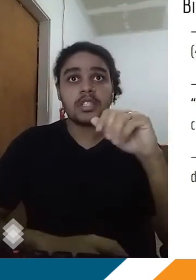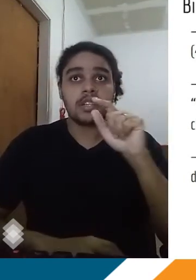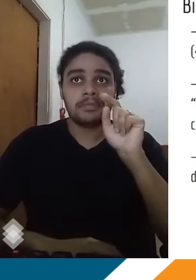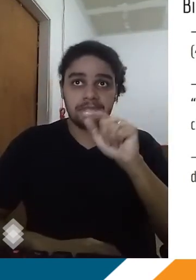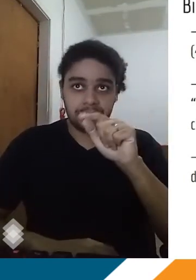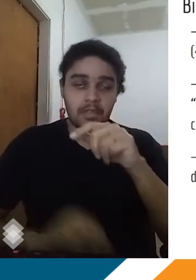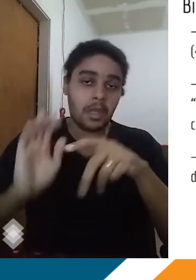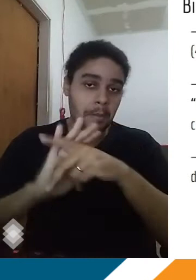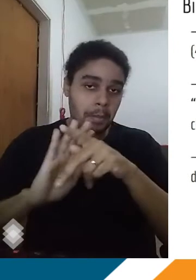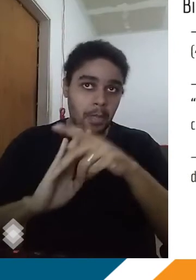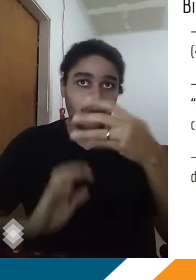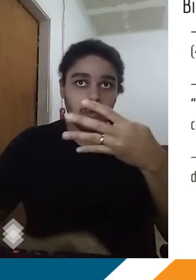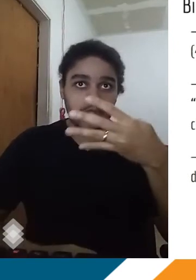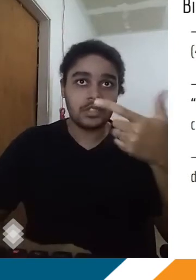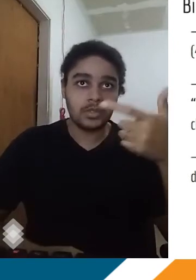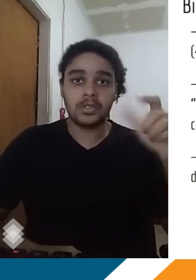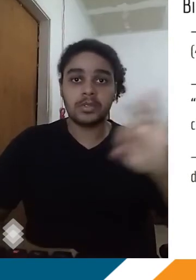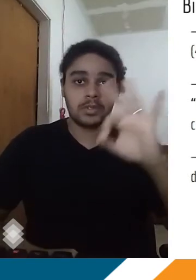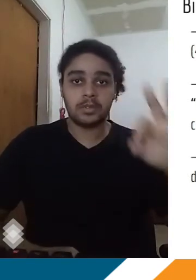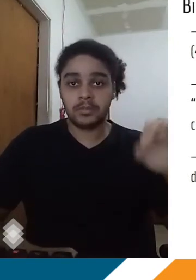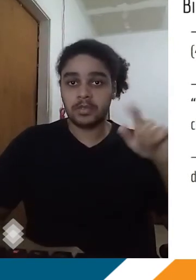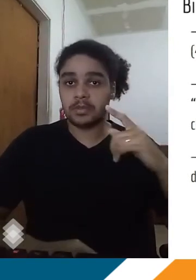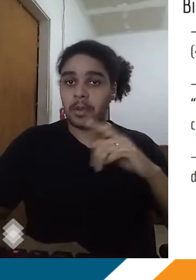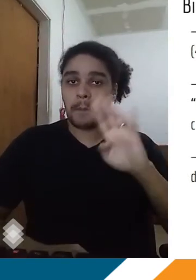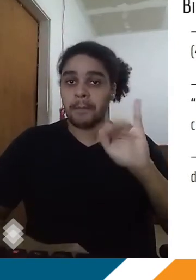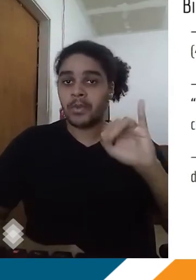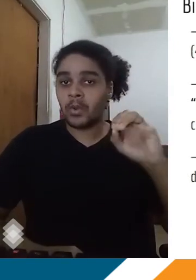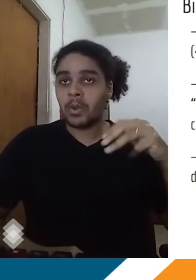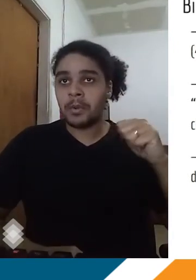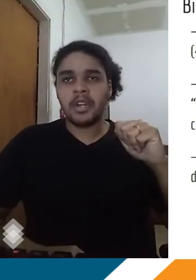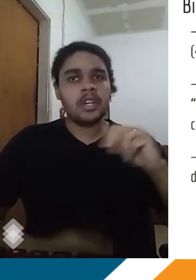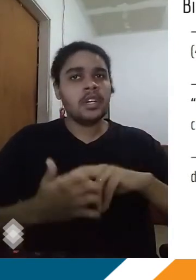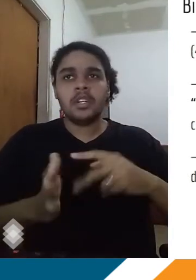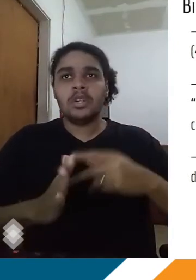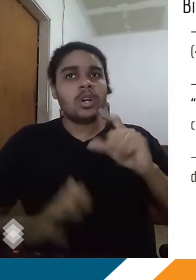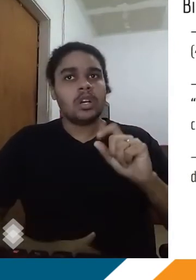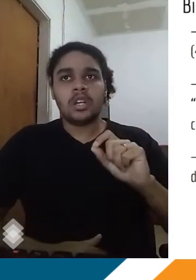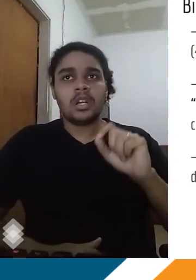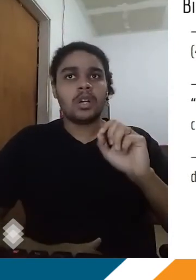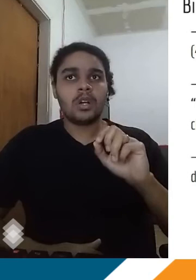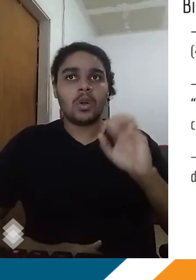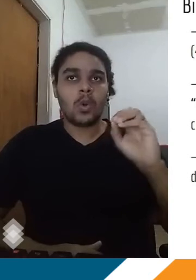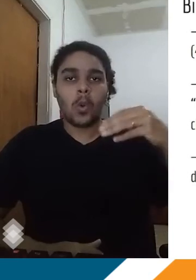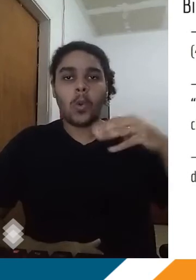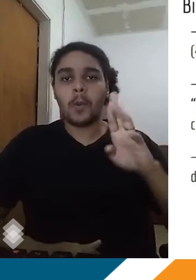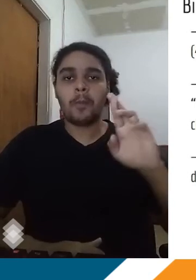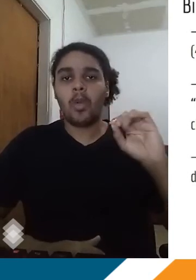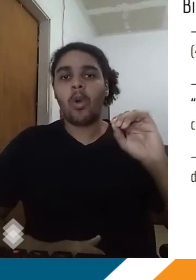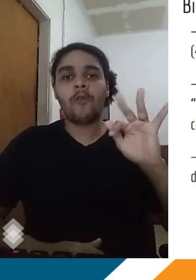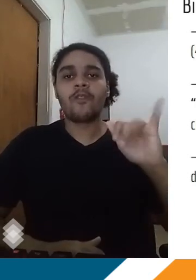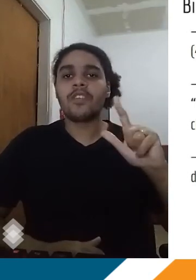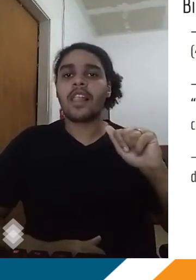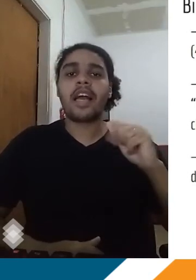aí quase 42% desse bioma. O que significa ombrófila, né? Ombrófila vem do grego, ombros,